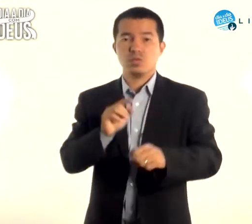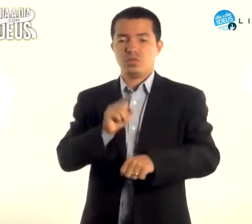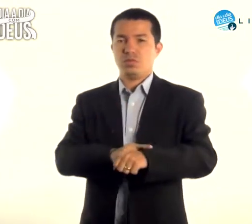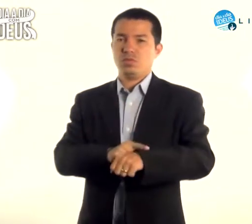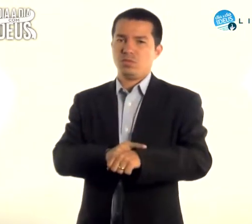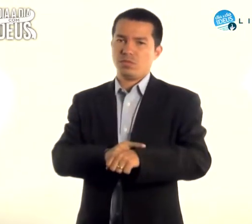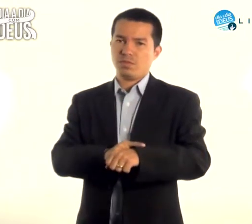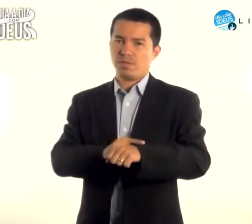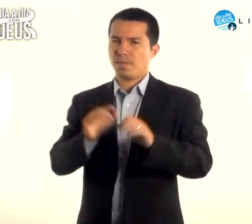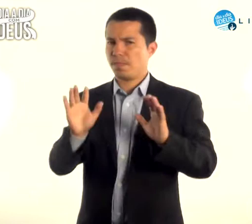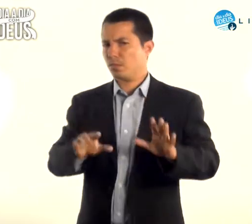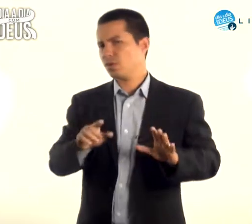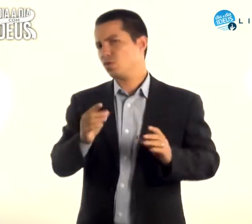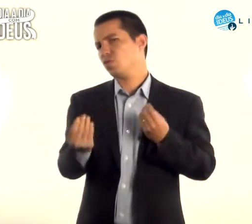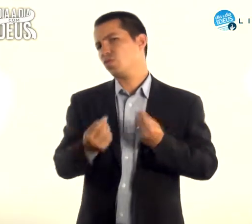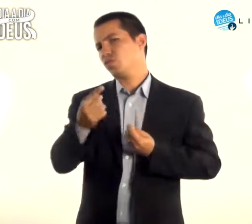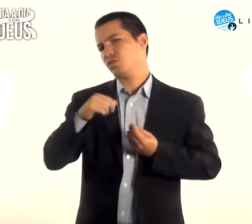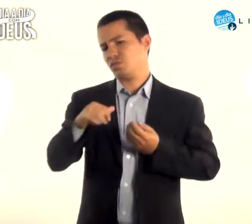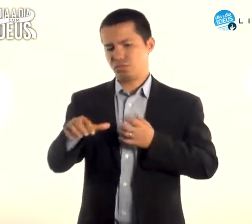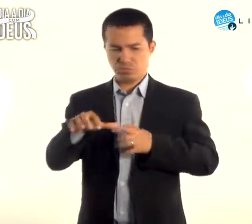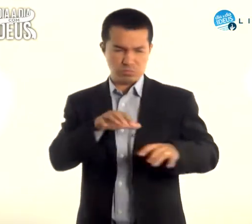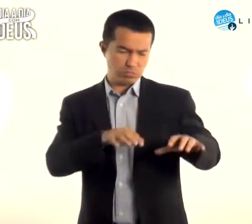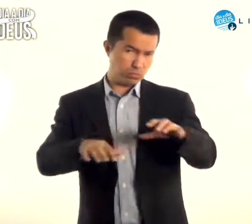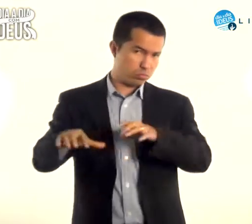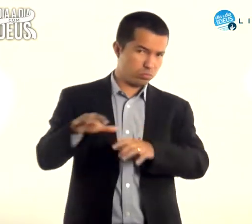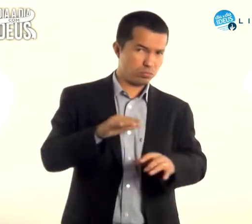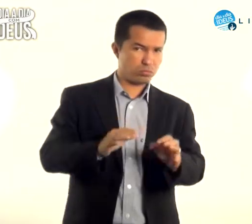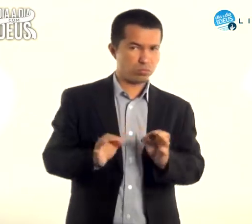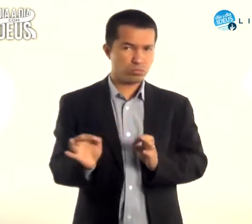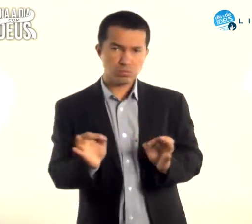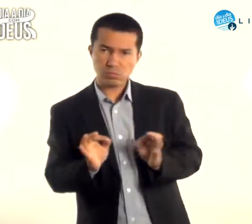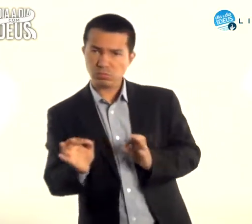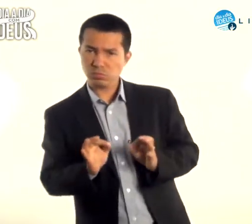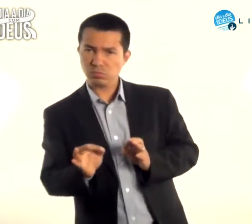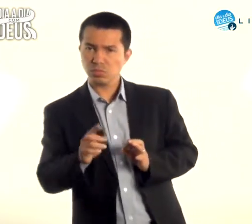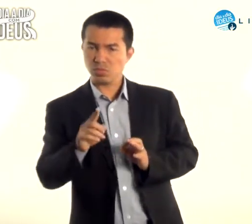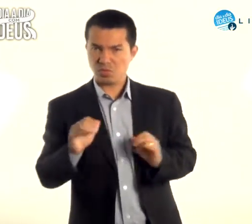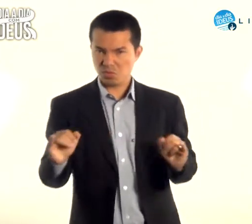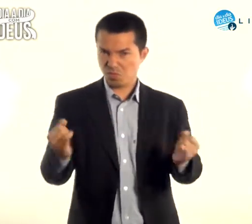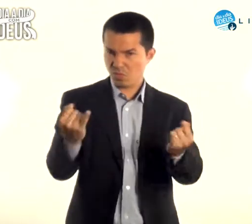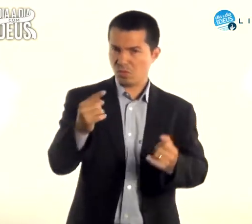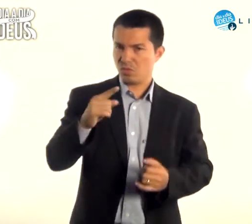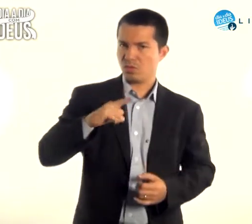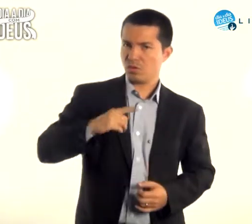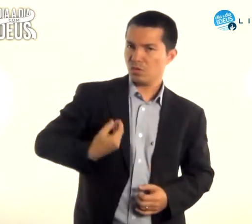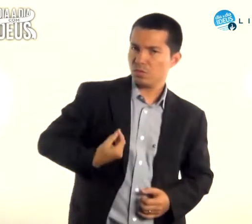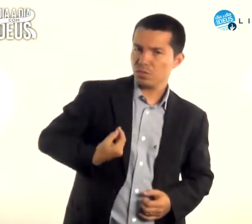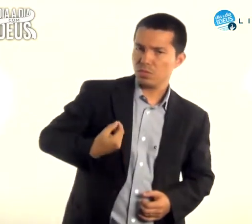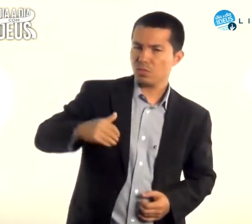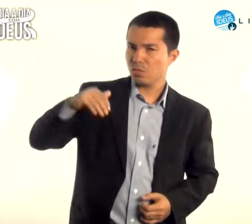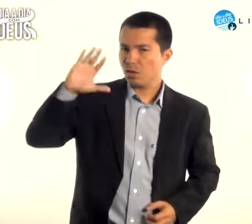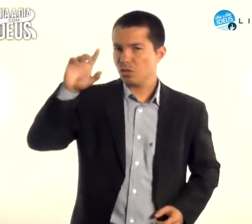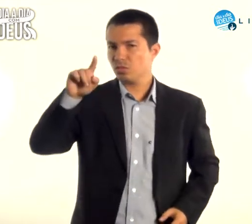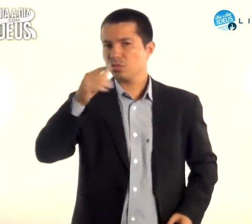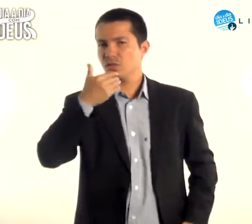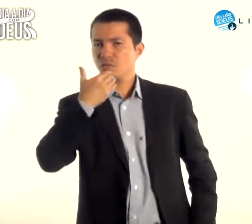definir que tipo de vida você vai ter. Se você vai aproveitar, se você vai viver mais, se você vai viver melhor ou não.